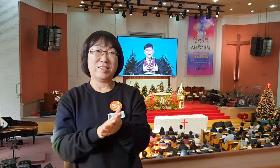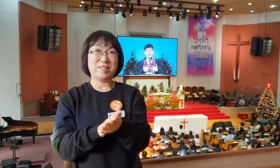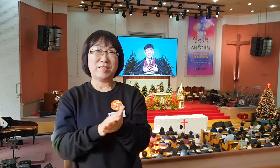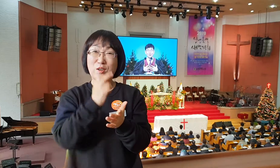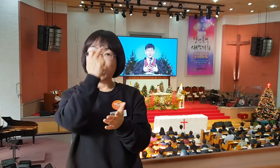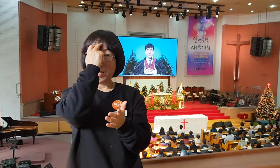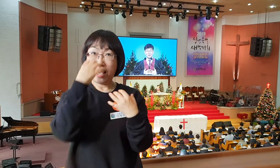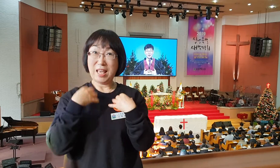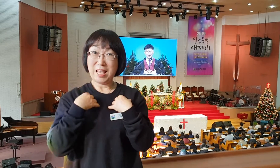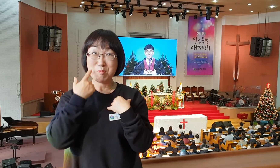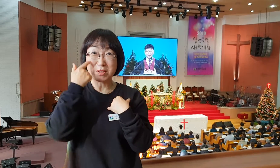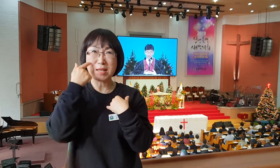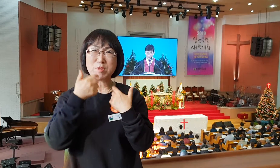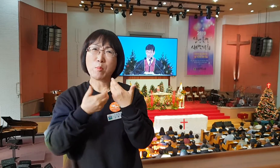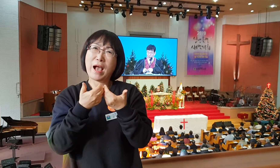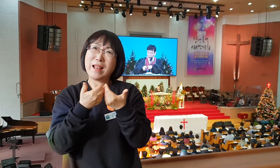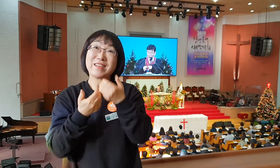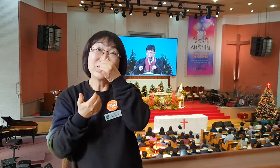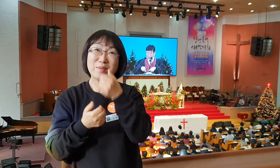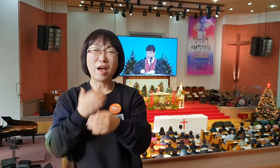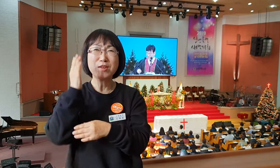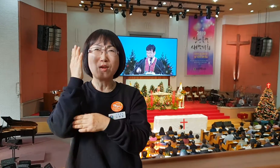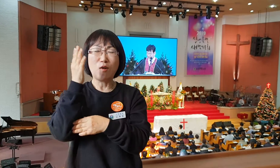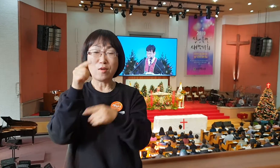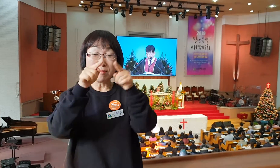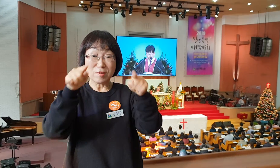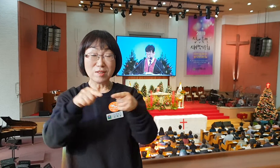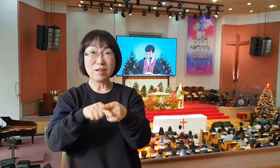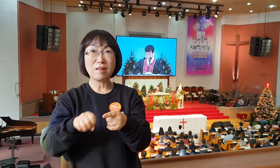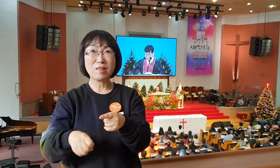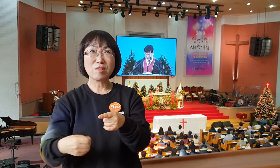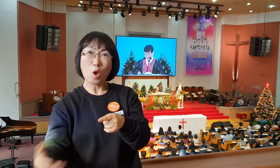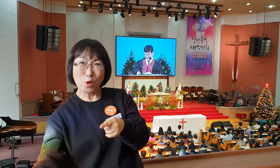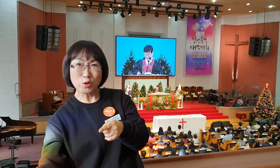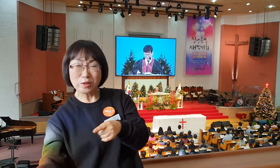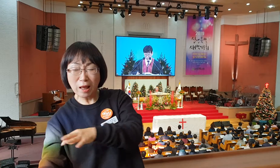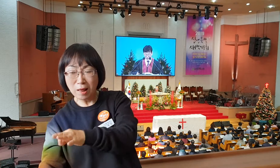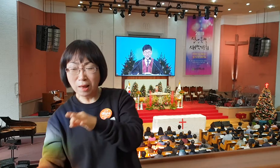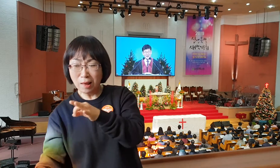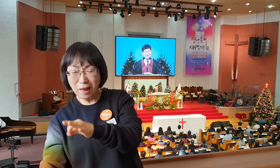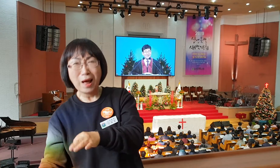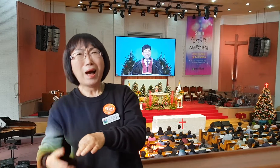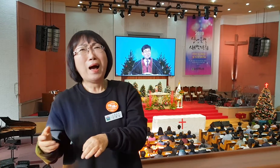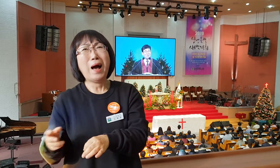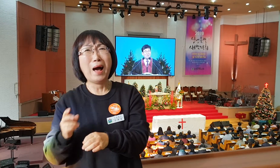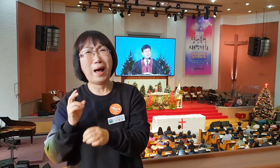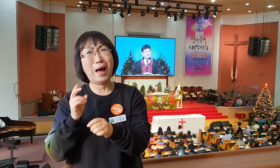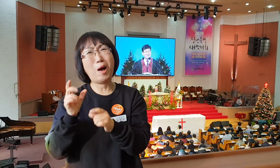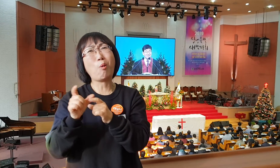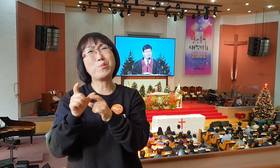굉장히 갈등하고 있어요. 설교 원고 하나가 바닥에 떨어졌는데 이거 주실까 말까? 주실까 말까?